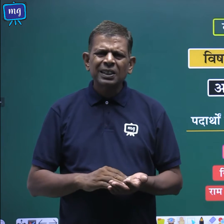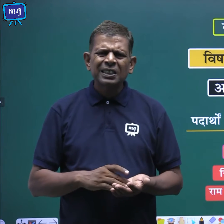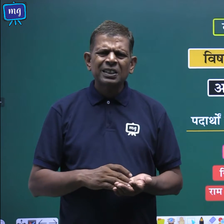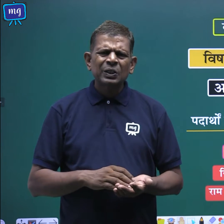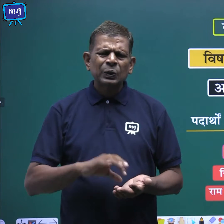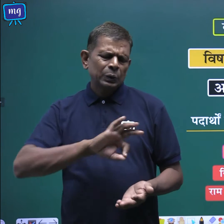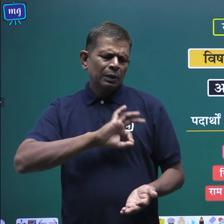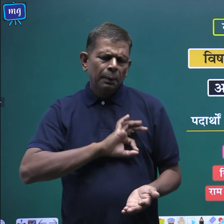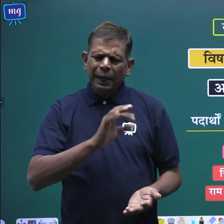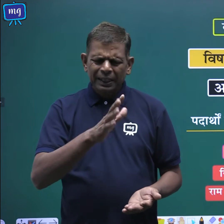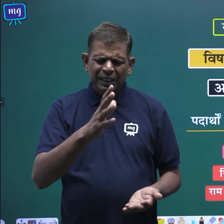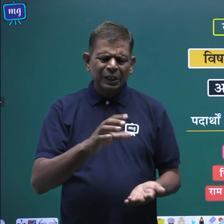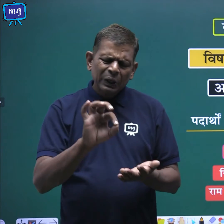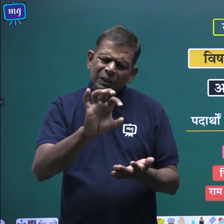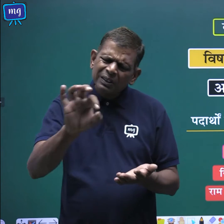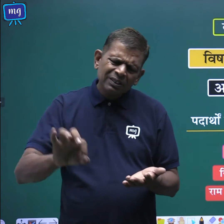अनचाहे पदार्थ को